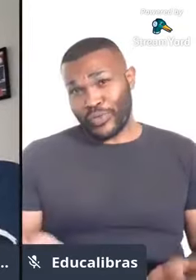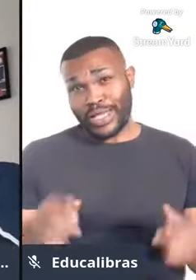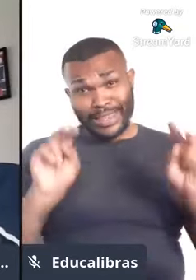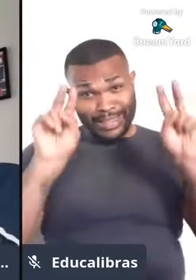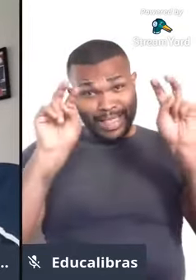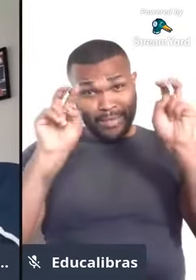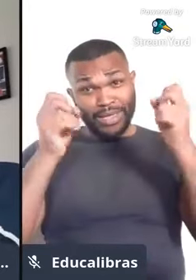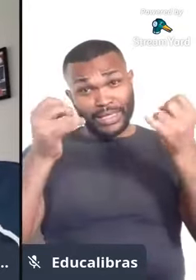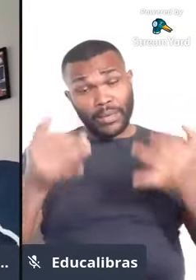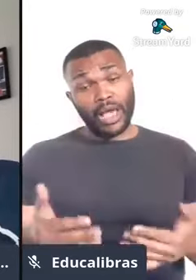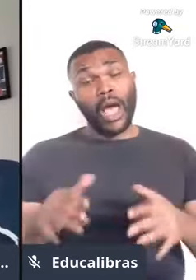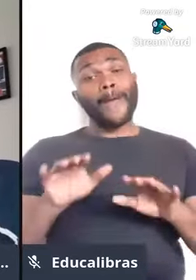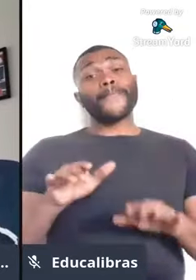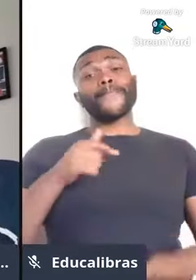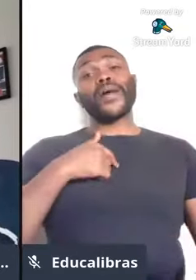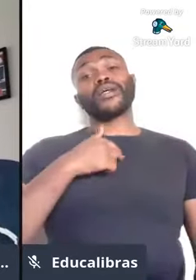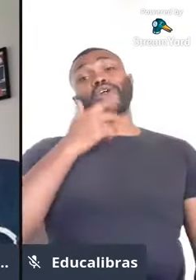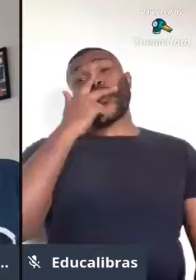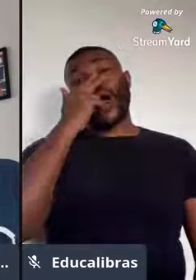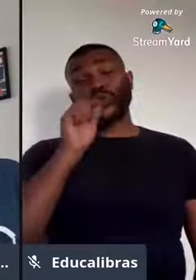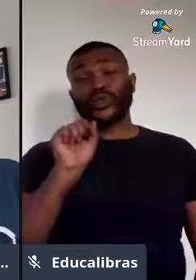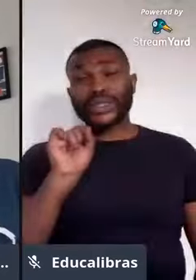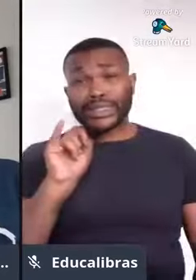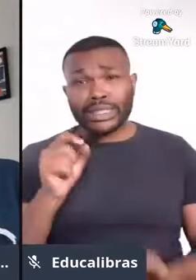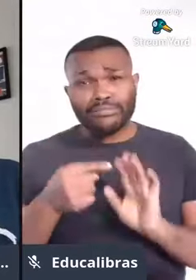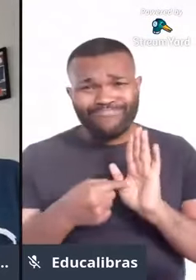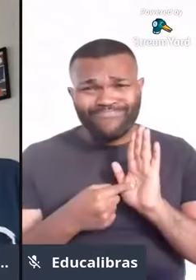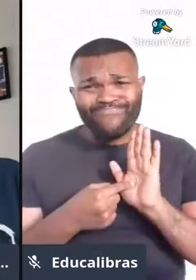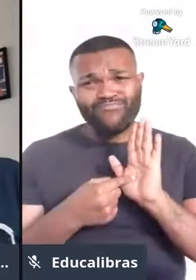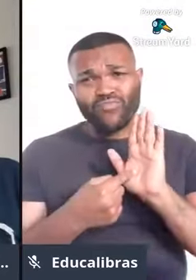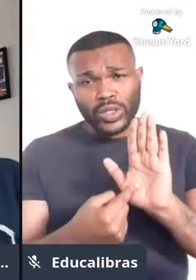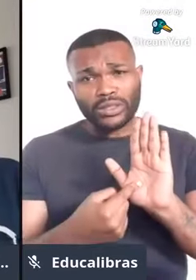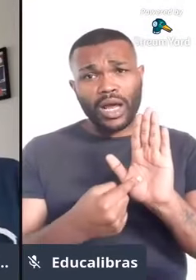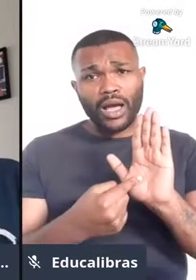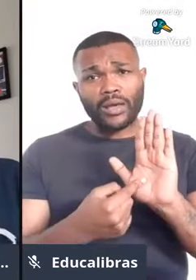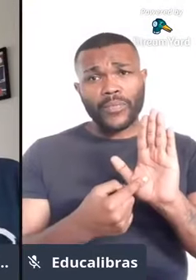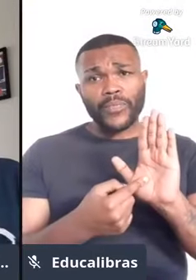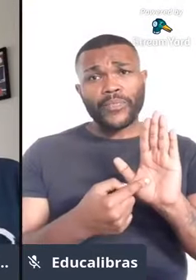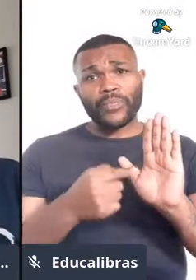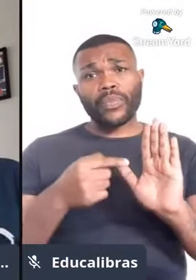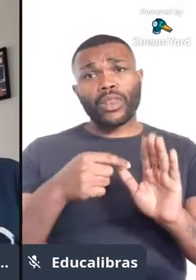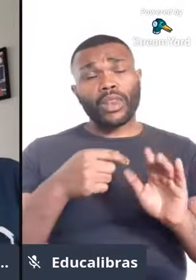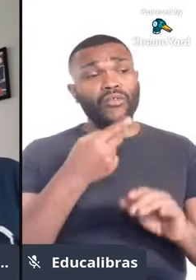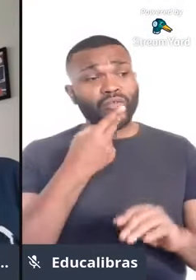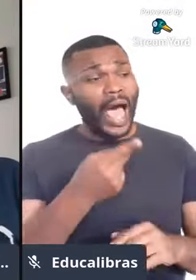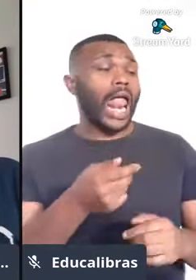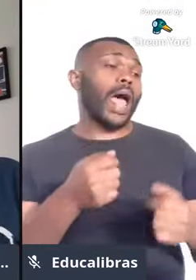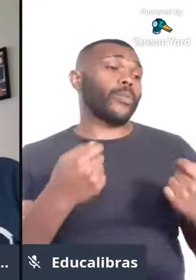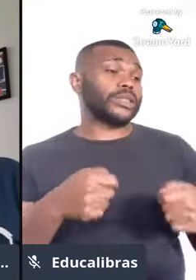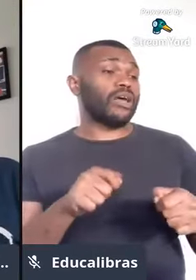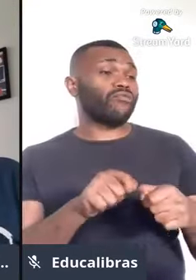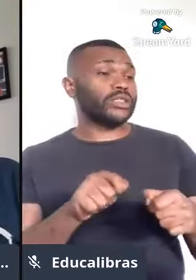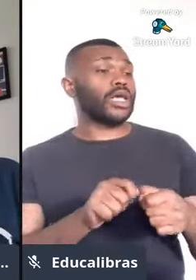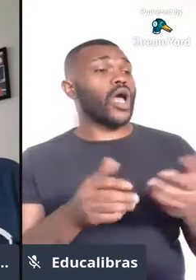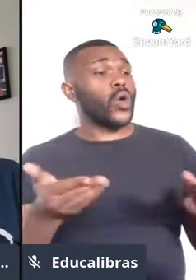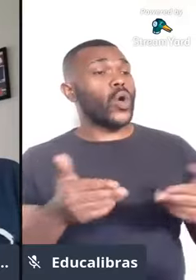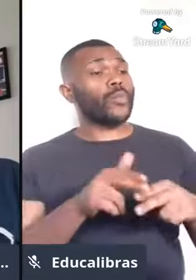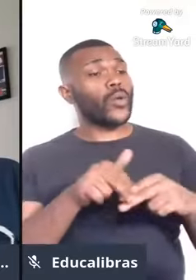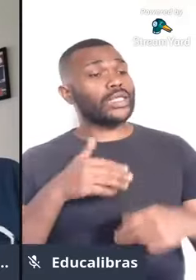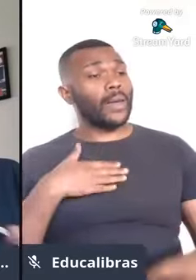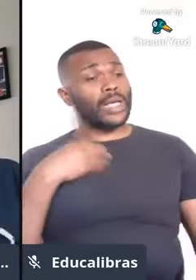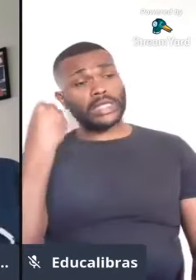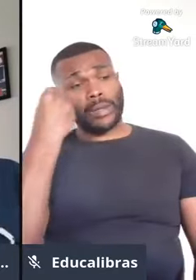Mas me parecia que falar para as pessoas o que elas têm que fazer agora, com base na minha experiência